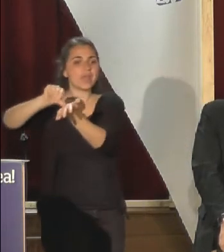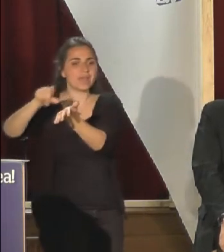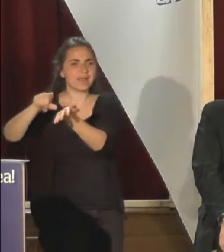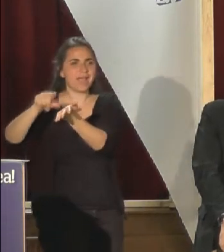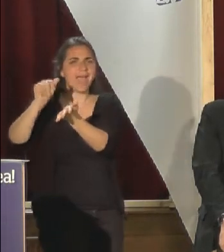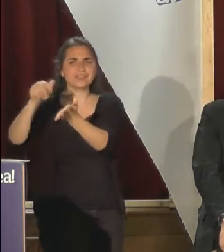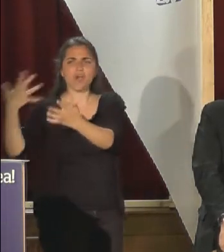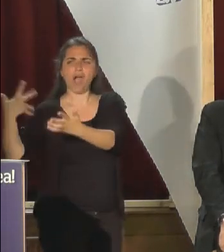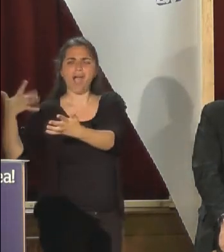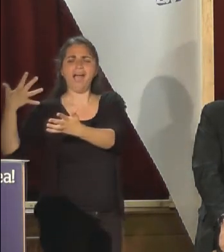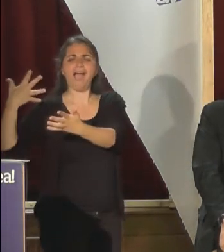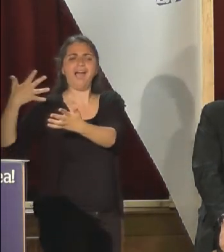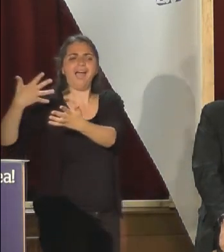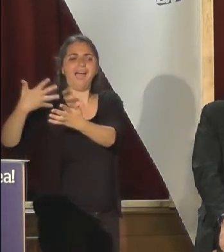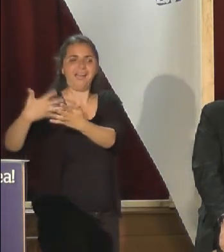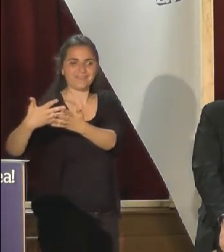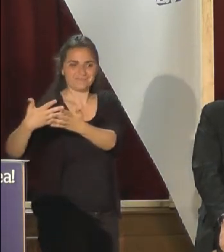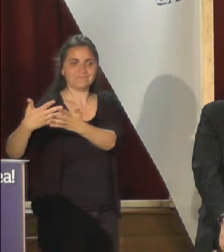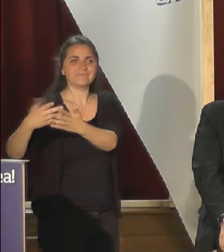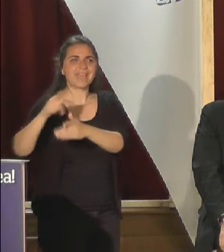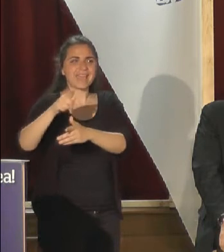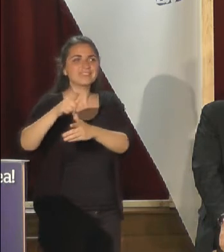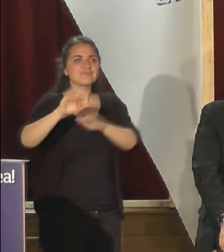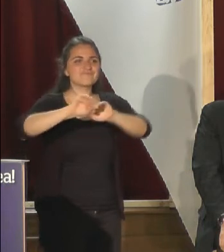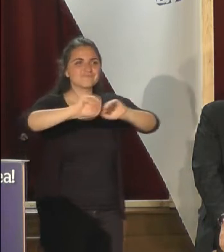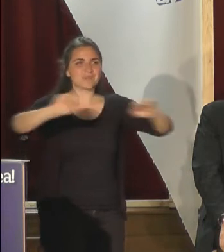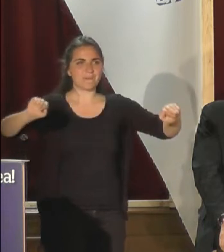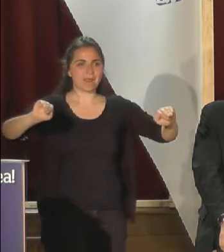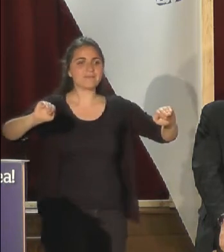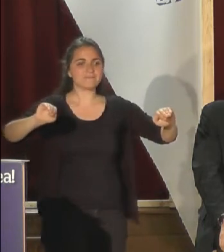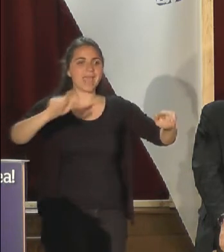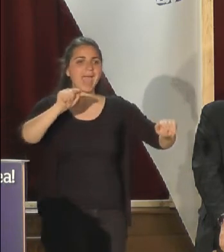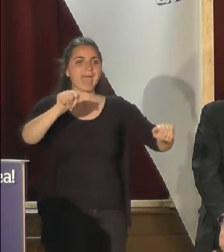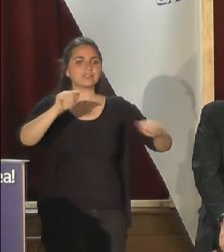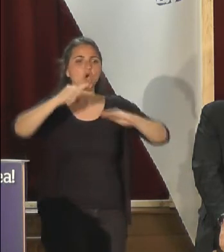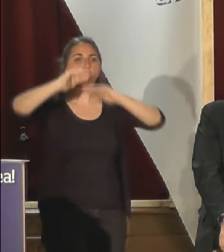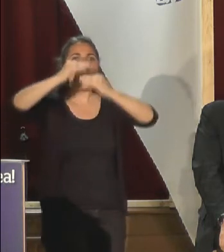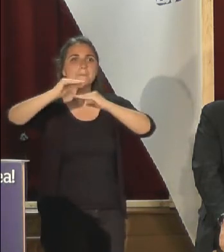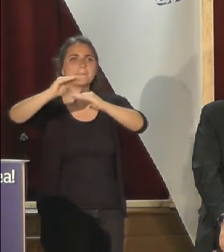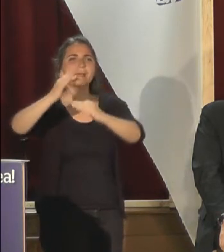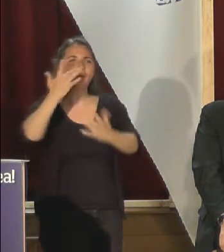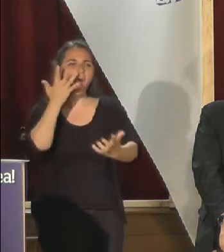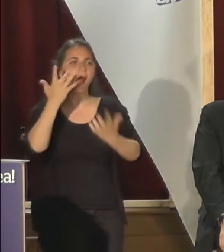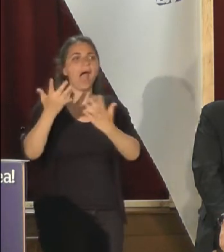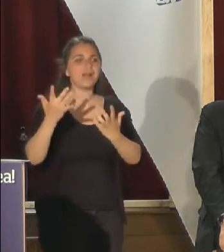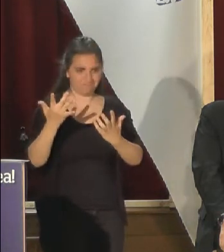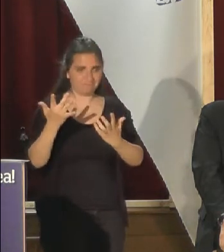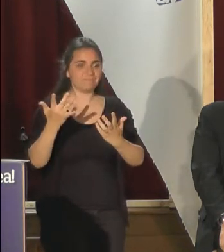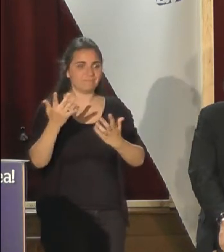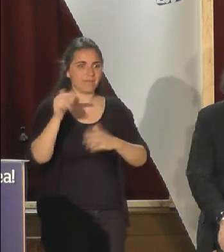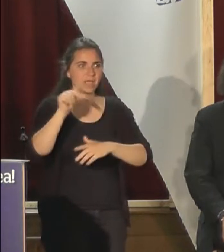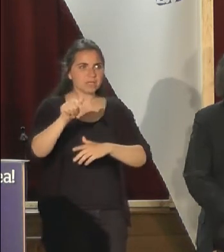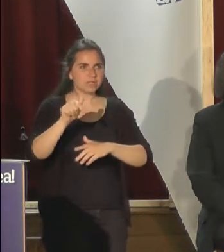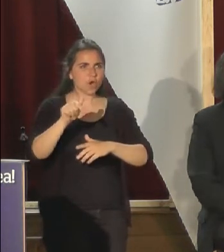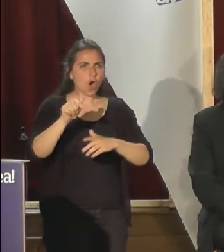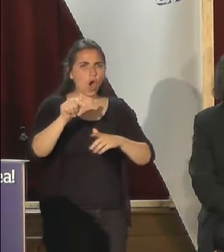inmemorial. Eso é o que nos distingue. Porque somos un pobo que foi